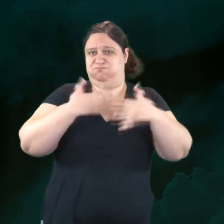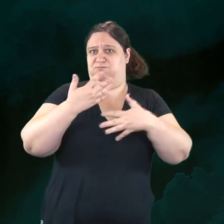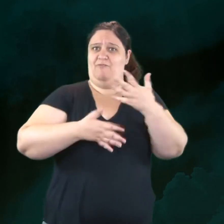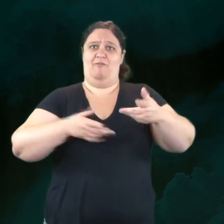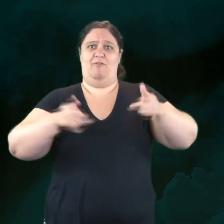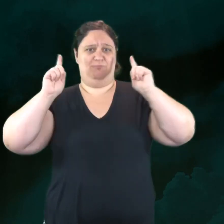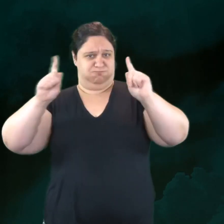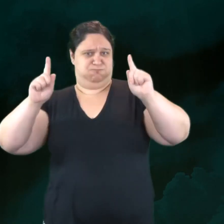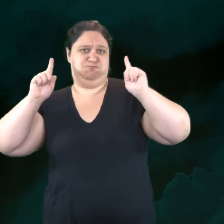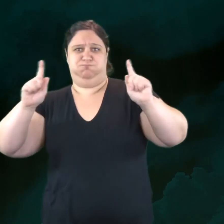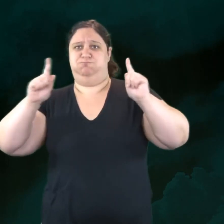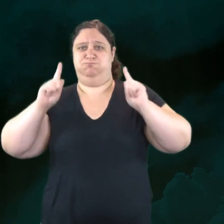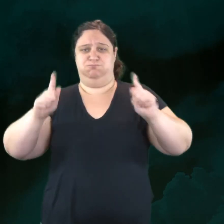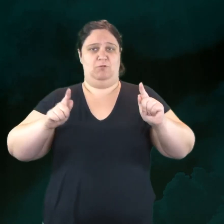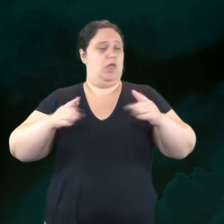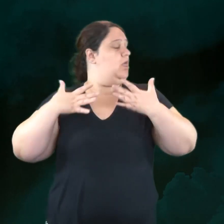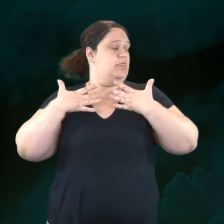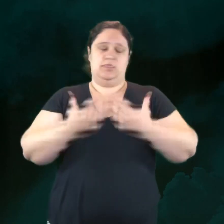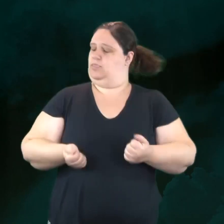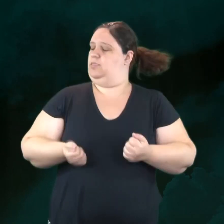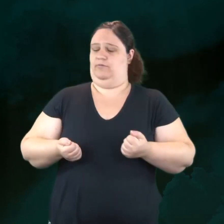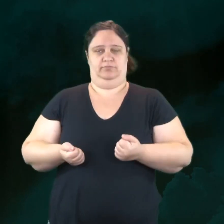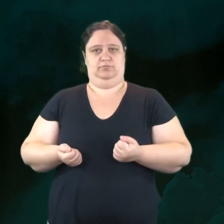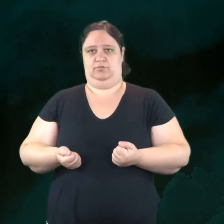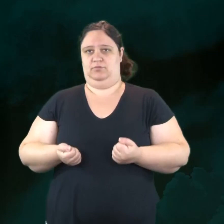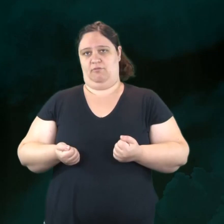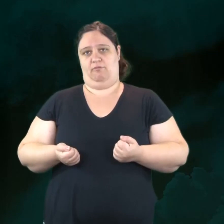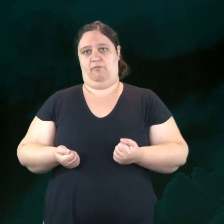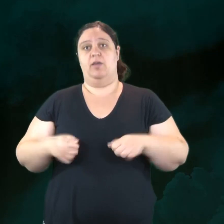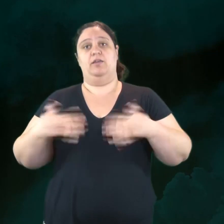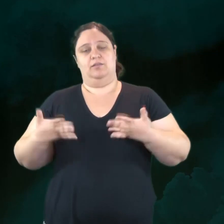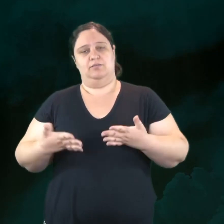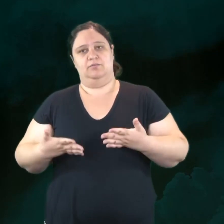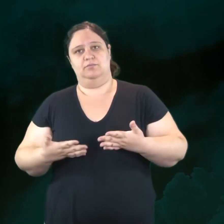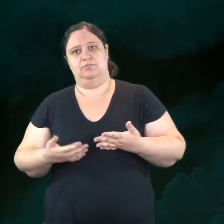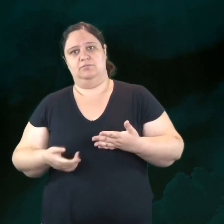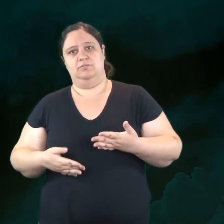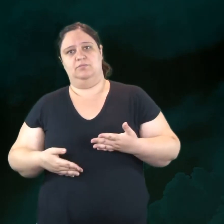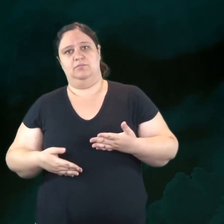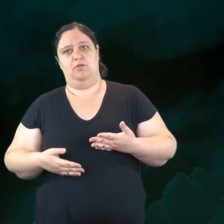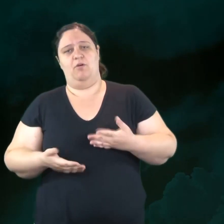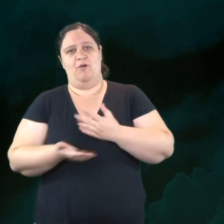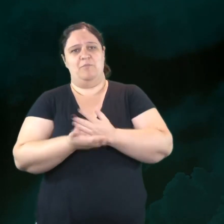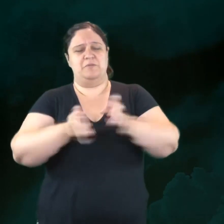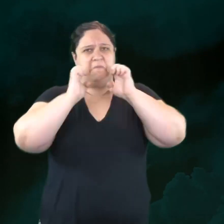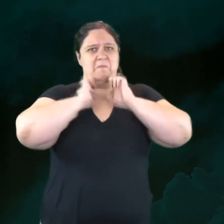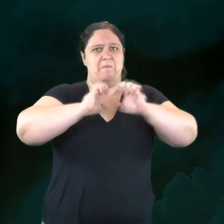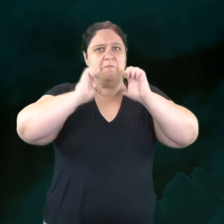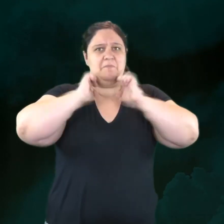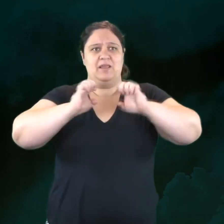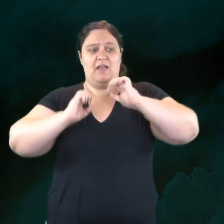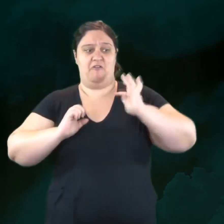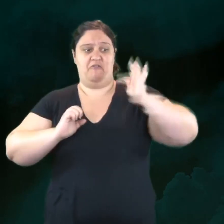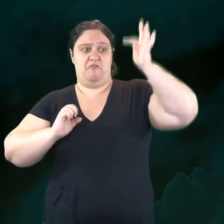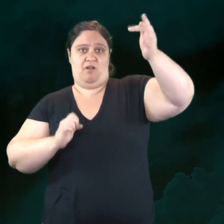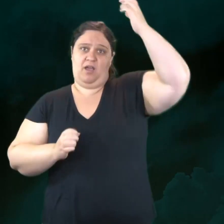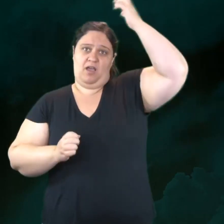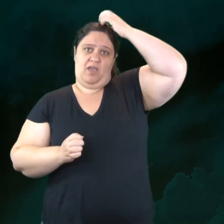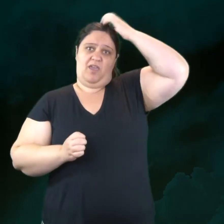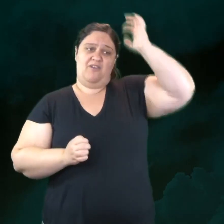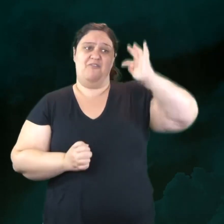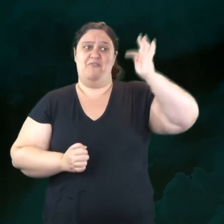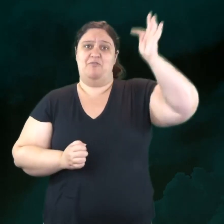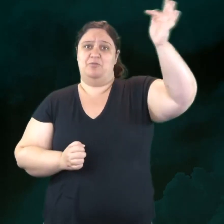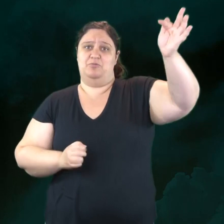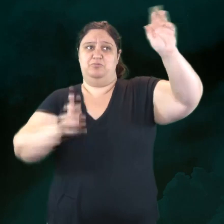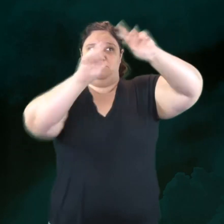independência. Então, quando você prega sobre um rei que virá no futuro e irá trazer